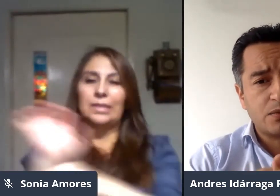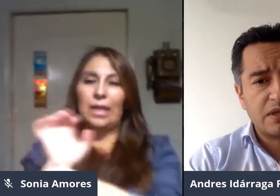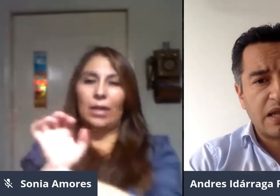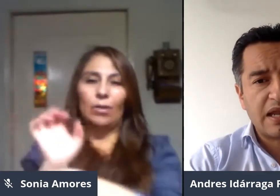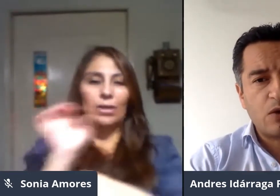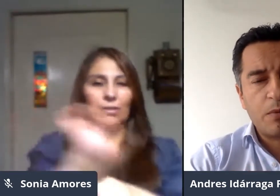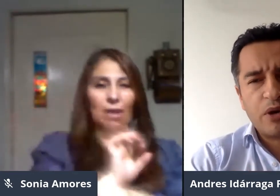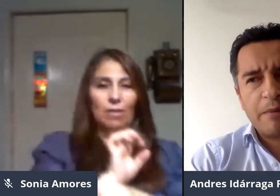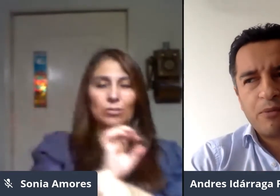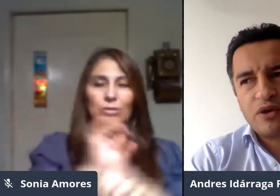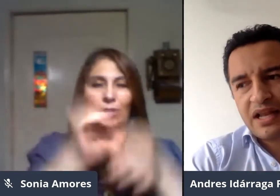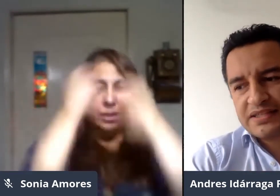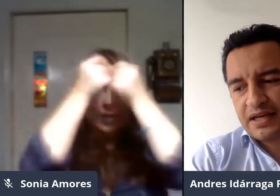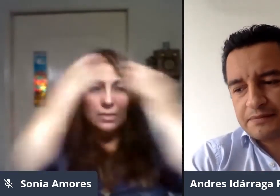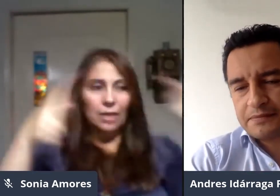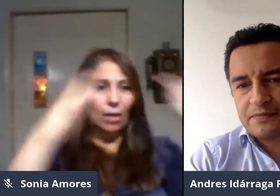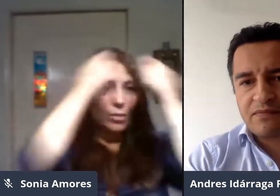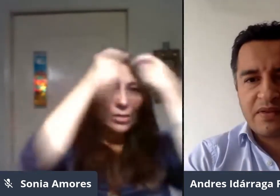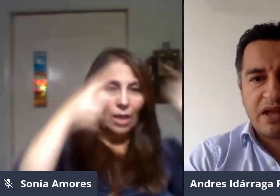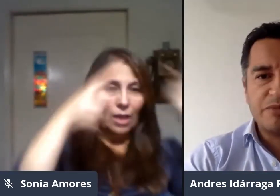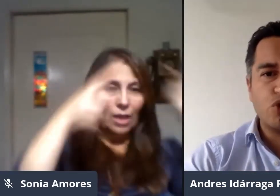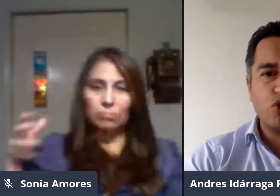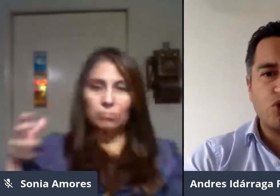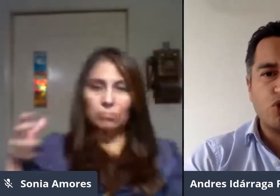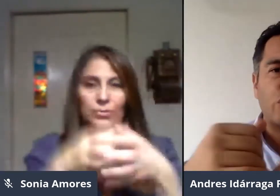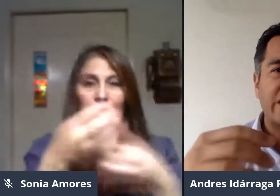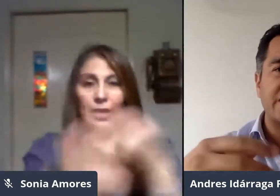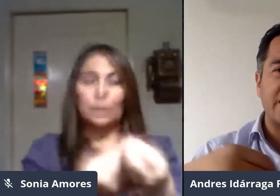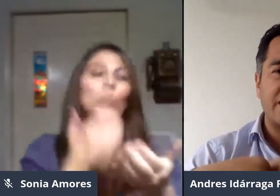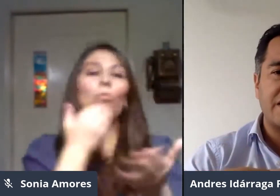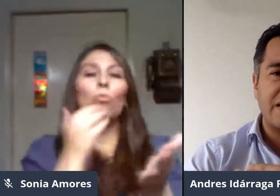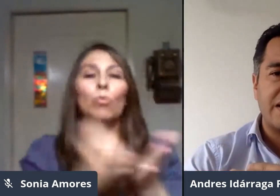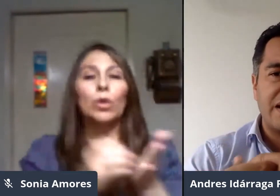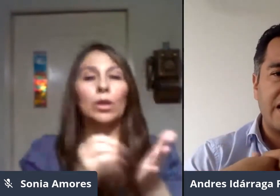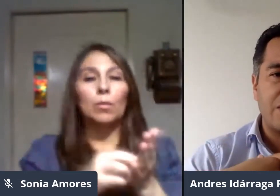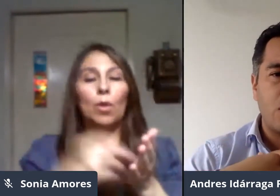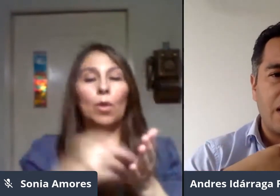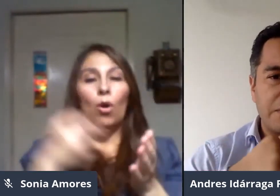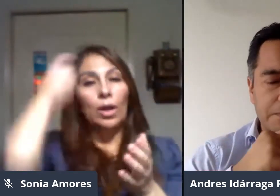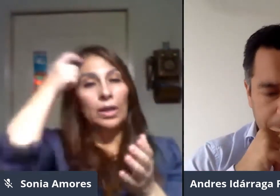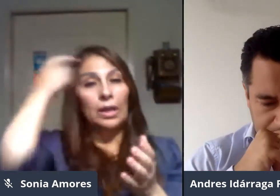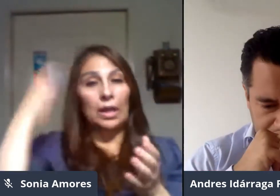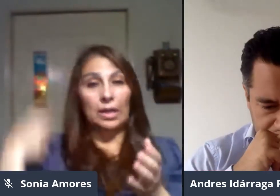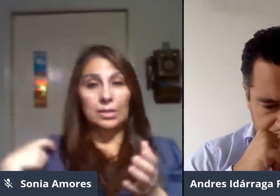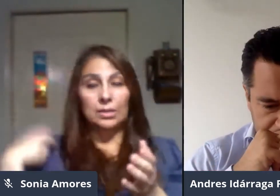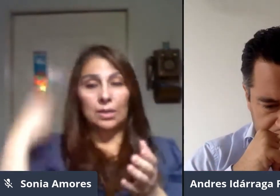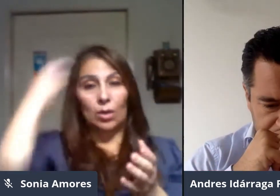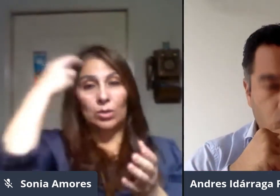mediática, insisto, la lengua, por ejemplo, inglesa es mucho más potente que la lengua